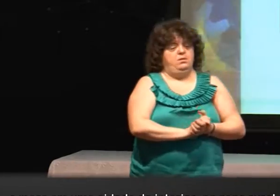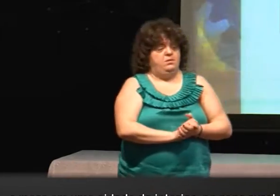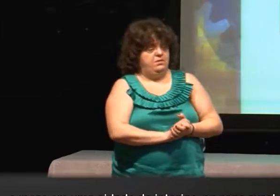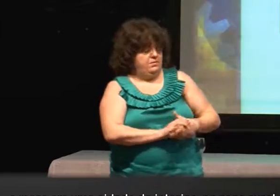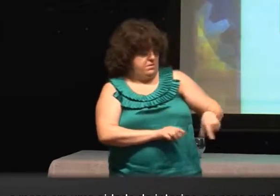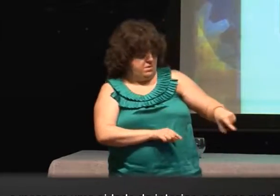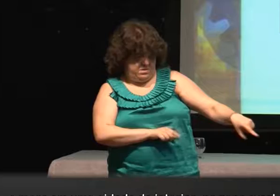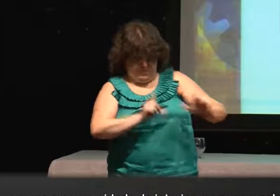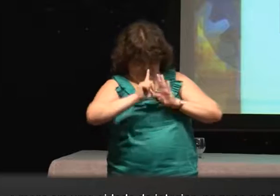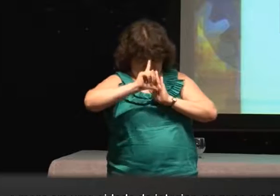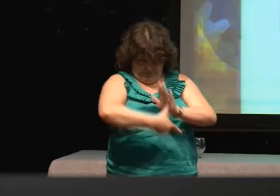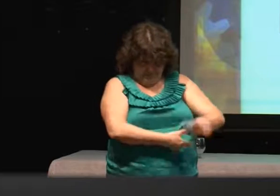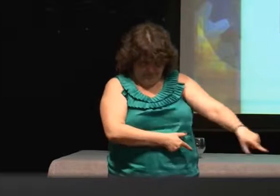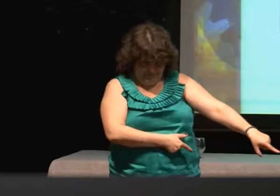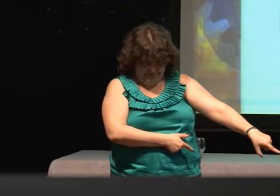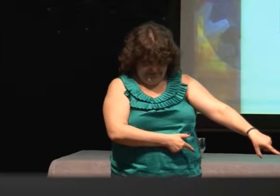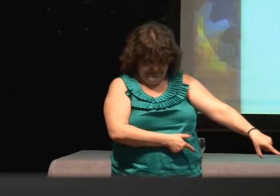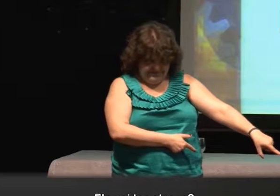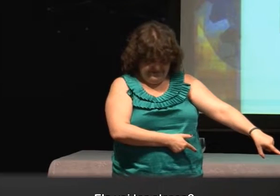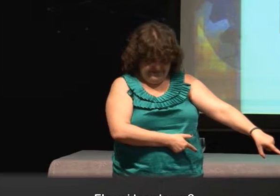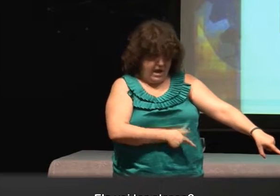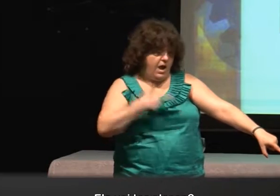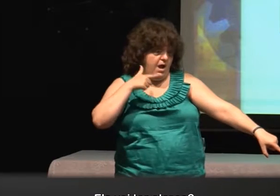na zona rural, ela vai ter